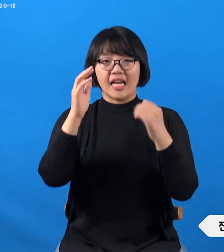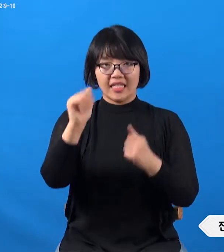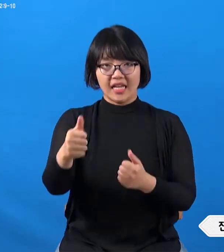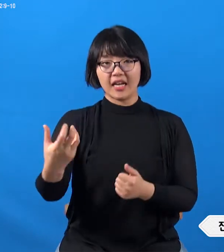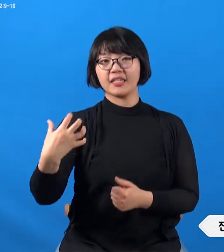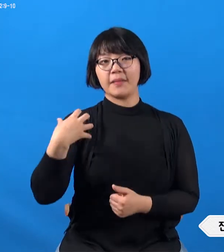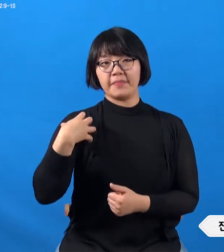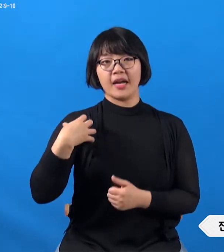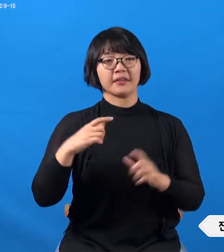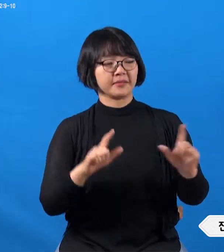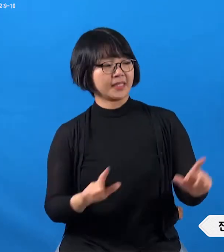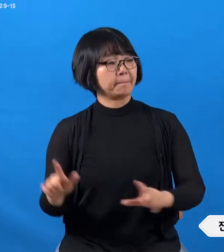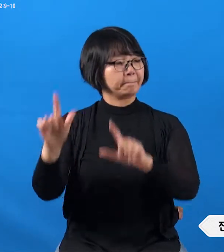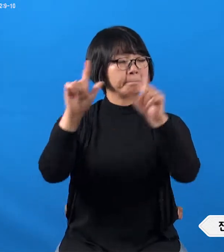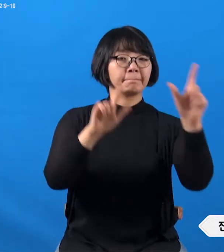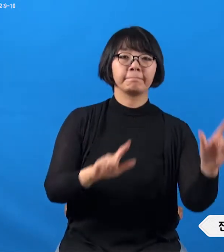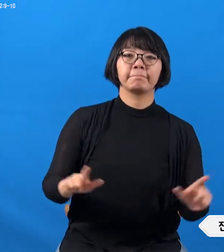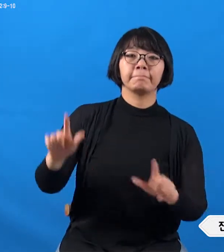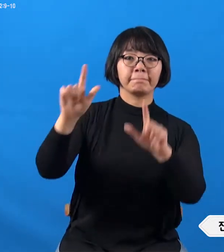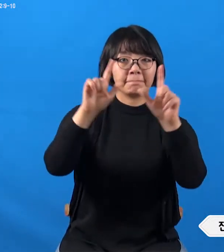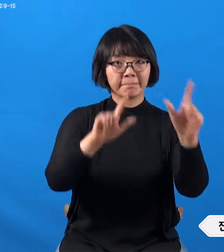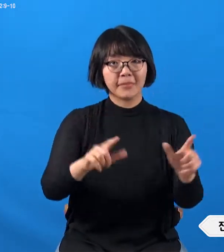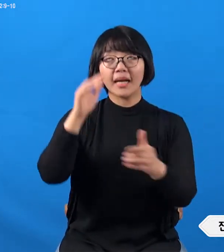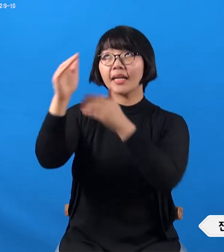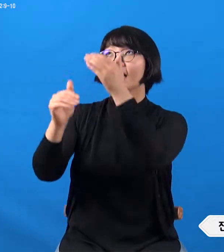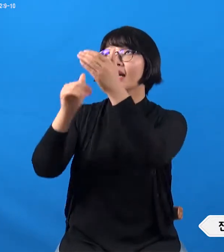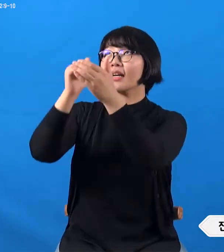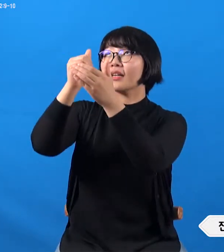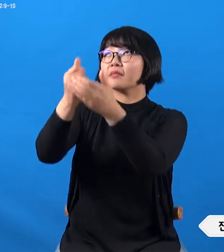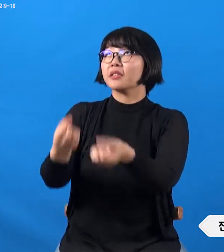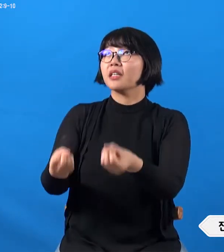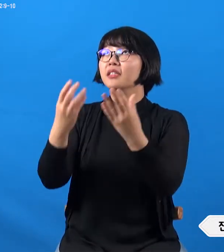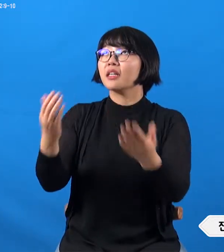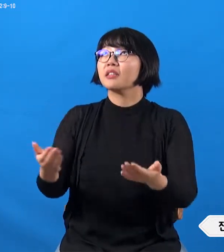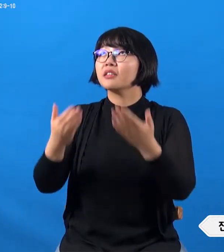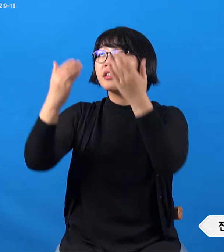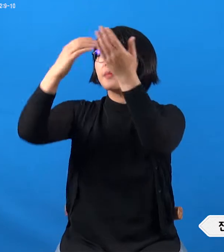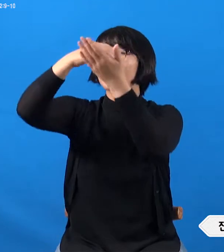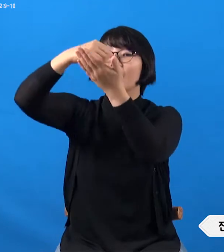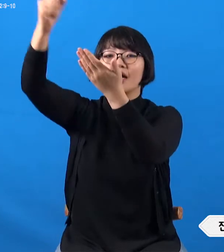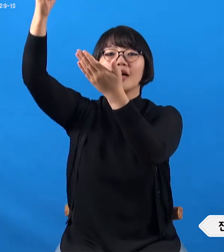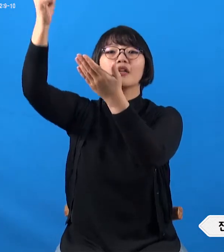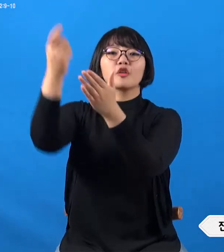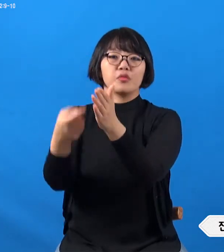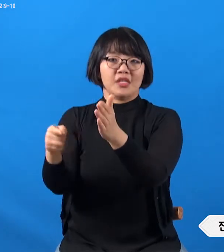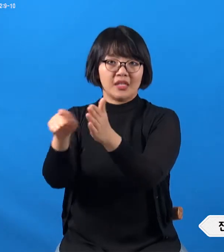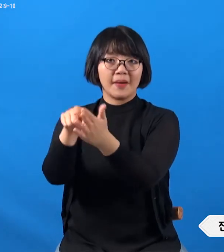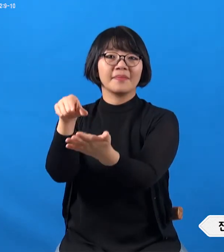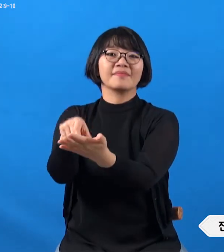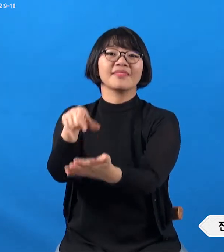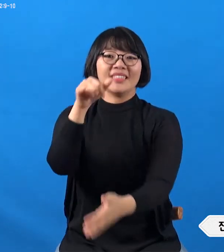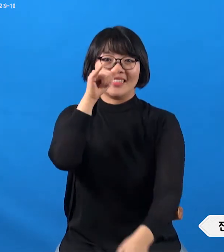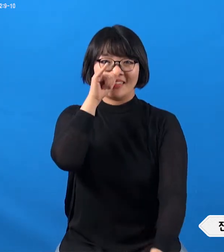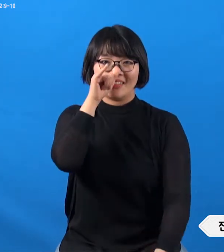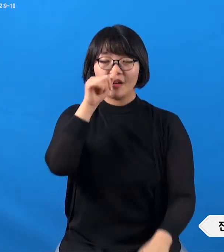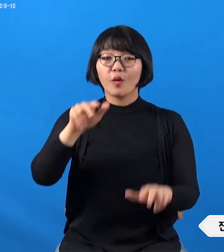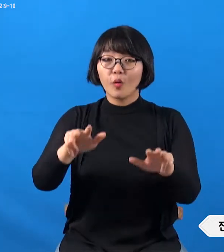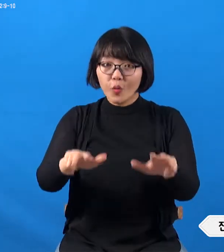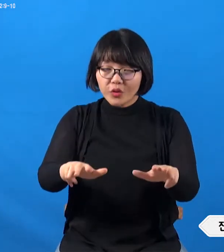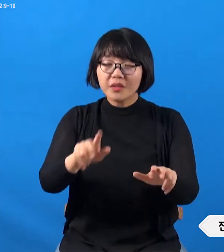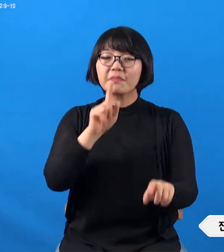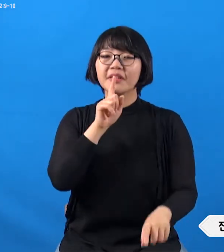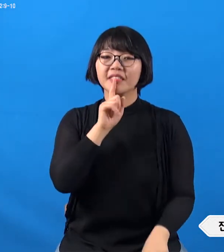삶으로 하나님께서 온전히 받으실 만한 제사를 드리는 거룩한 제사장이 되기 위함이고,